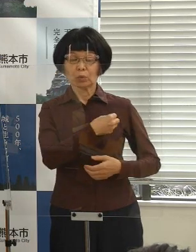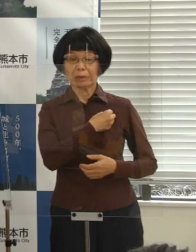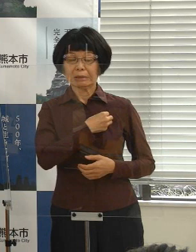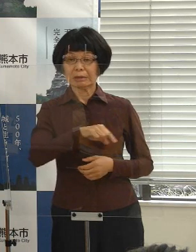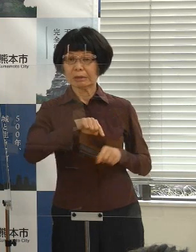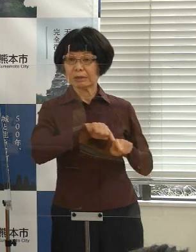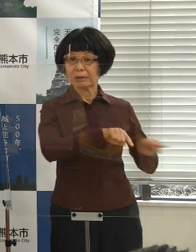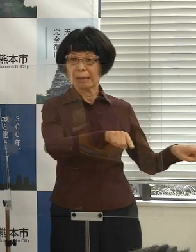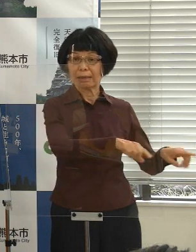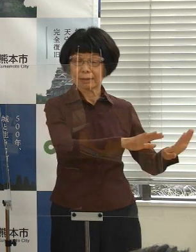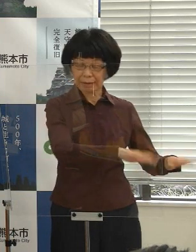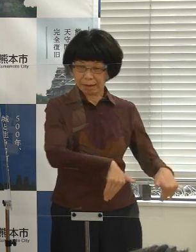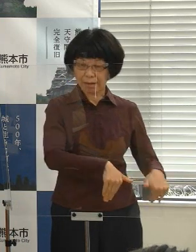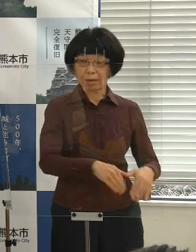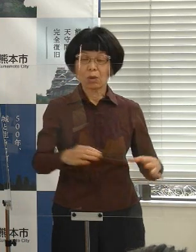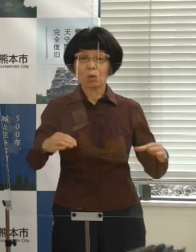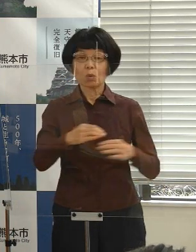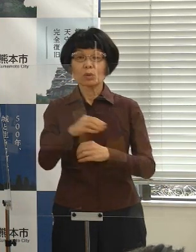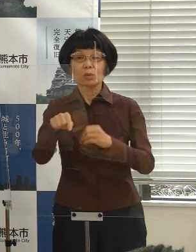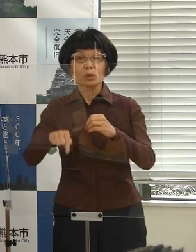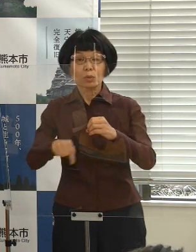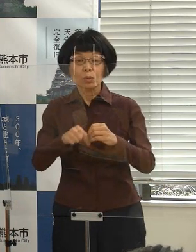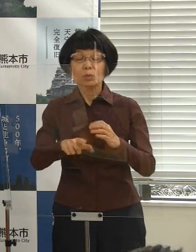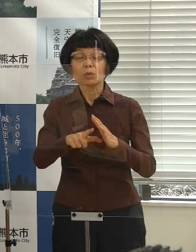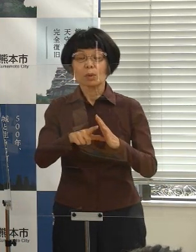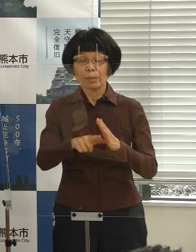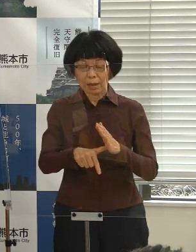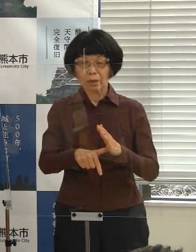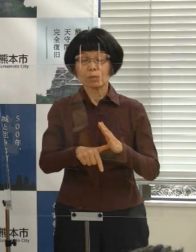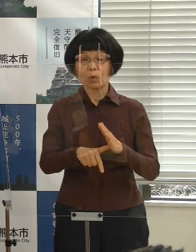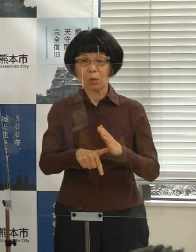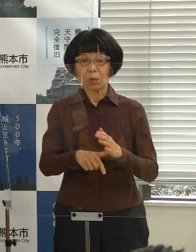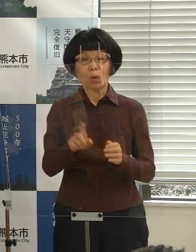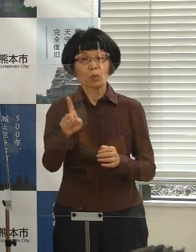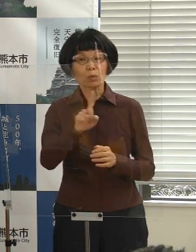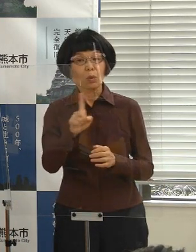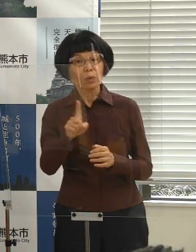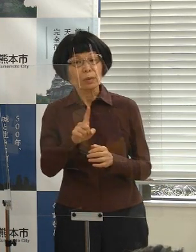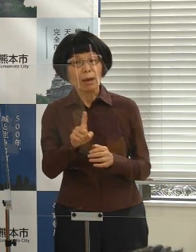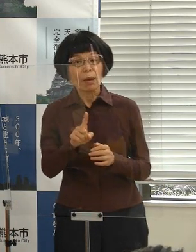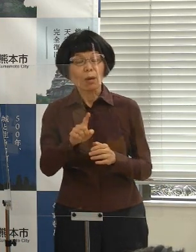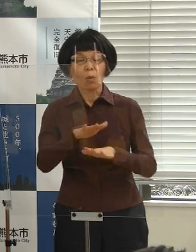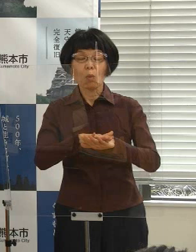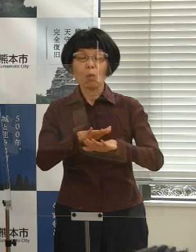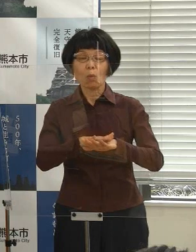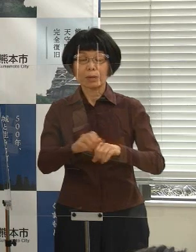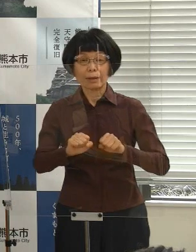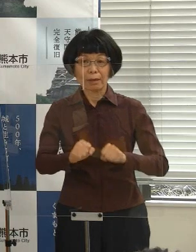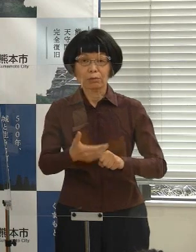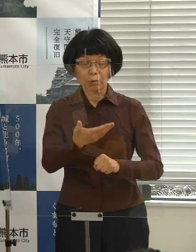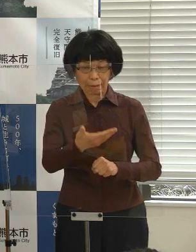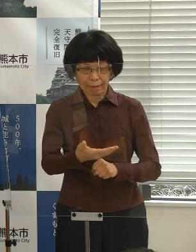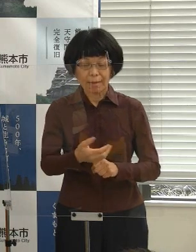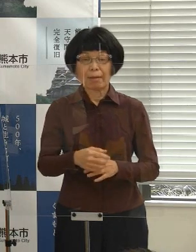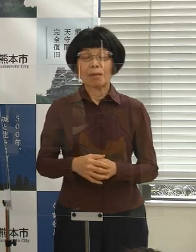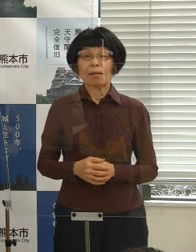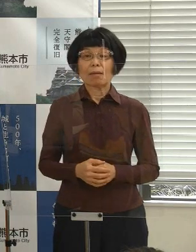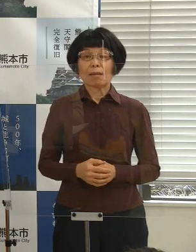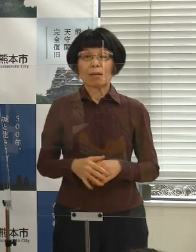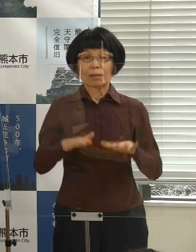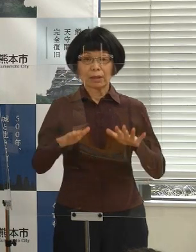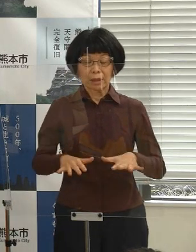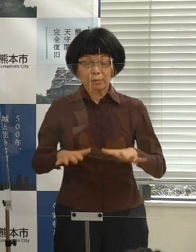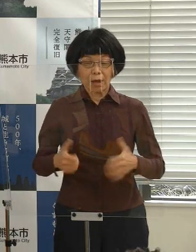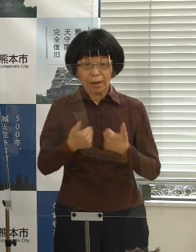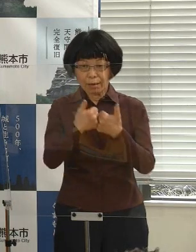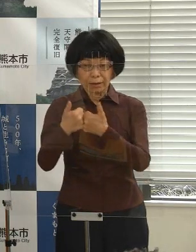の方もですね、かなりそういったことでどういう形でですねやるのかということについてはいろいろと検討してくれている